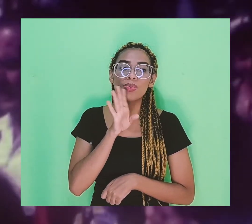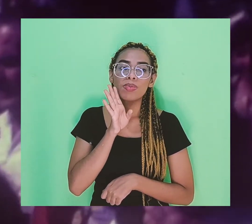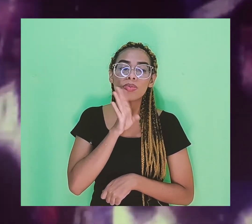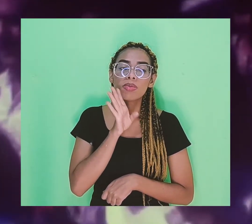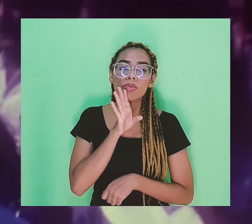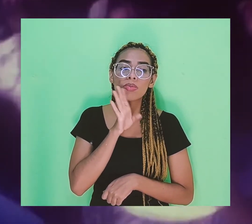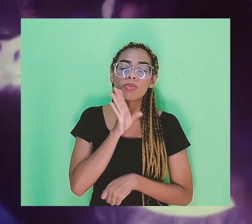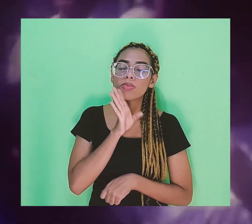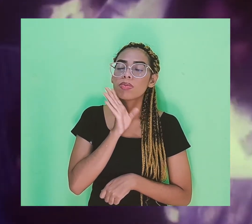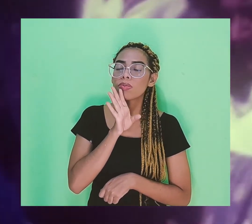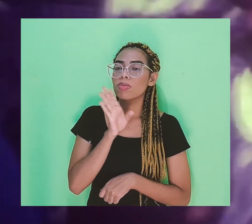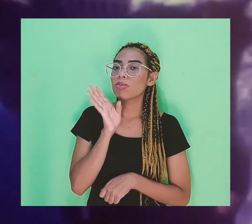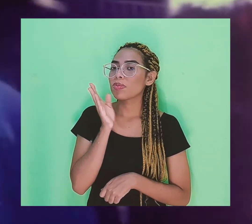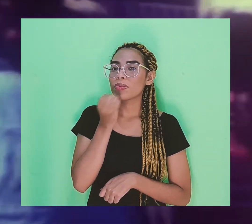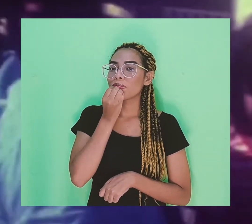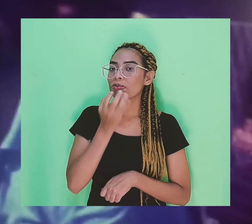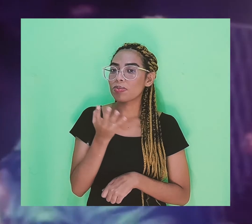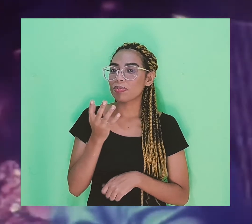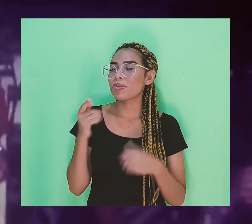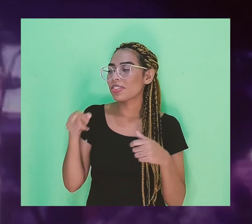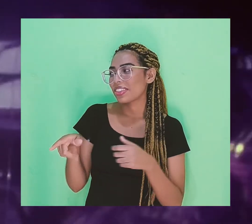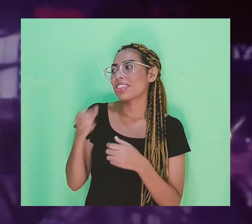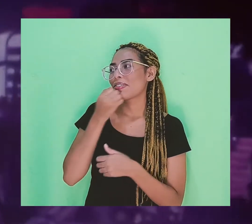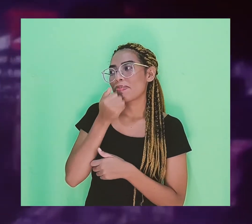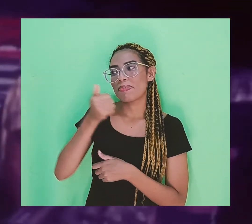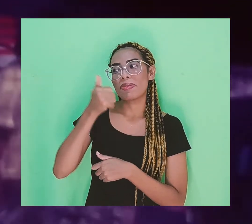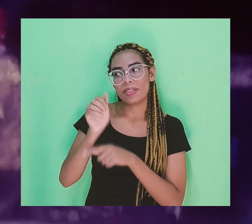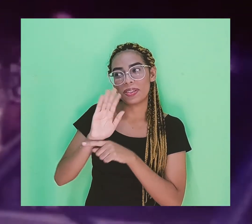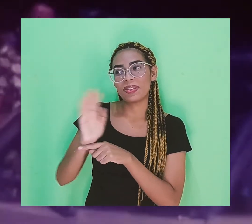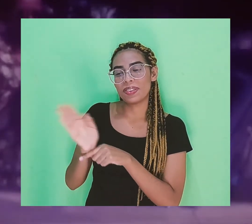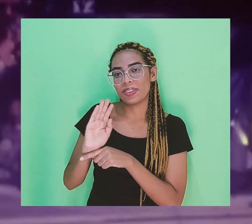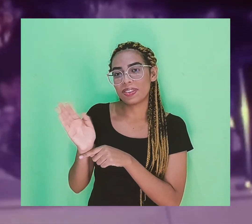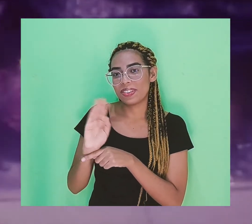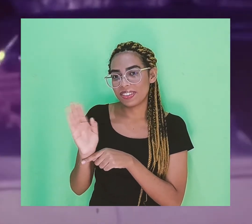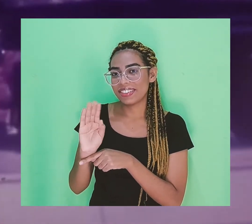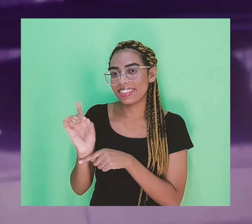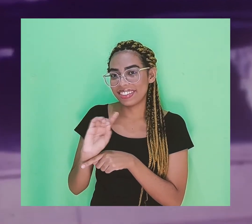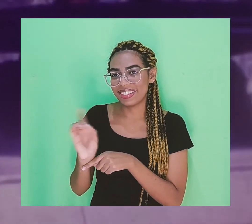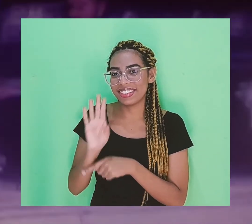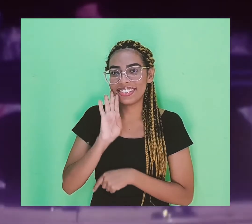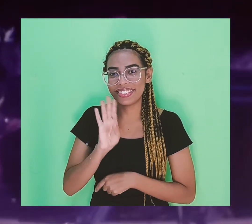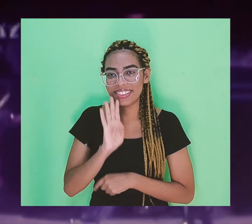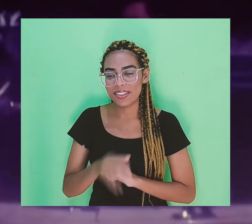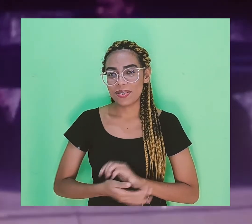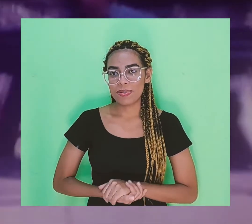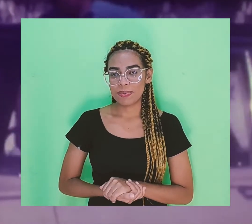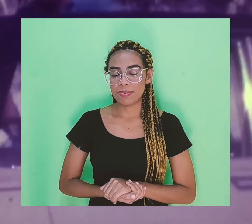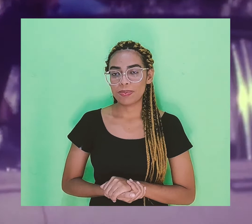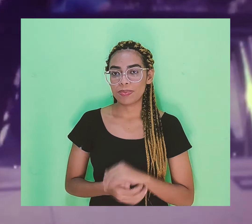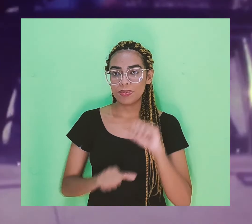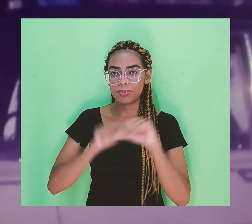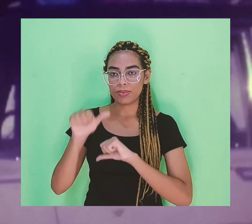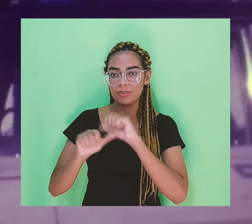lúdica. Nossa, muito bom. Né? Ela merecia um documentário. Merecia, Ela sim, é merecia, verdade. assim, nossa, demais. Mudando um pouco de